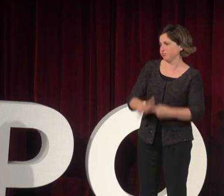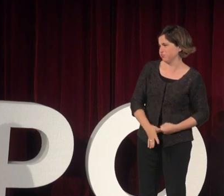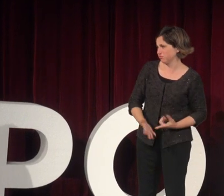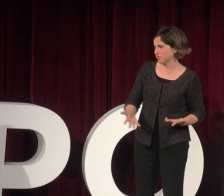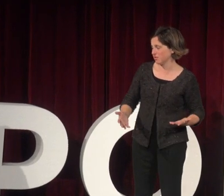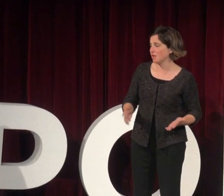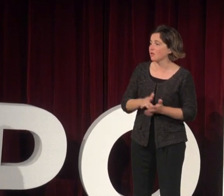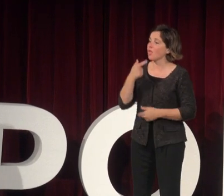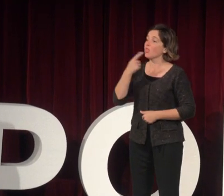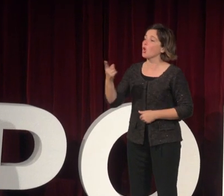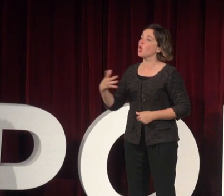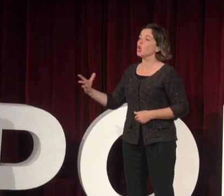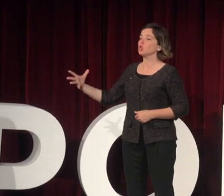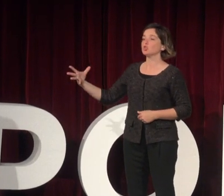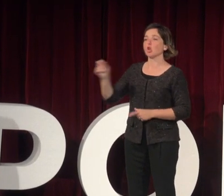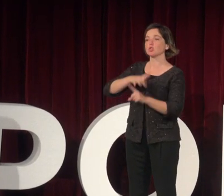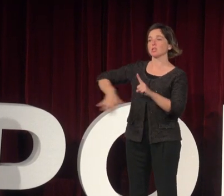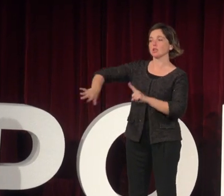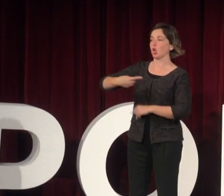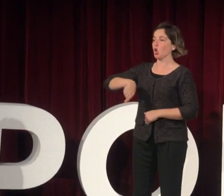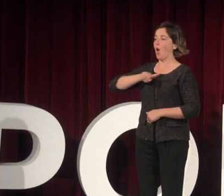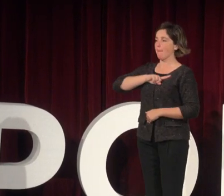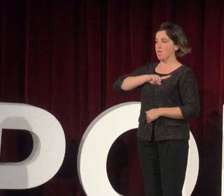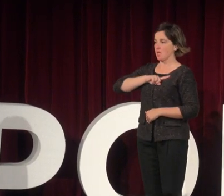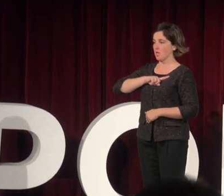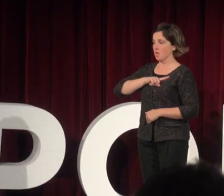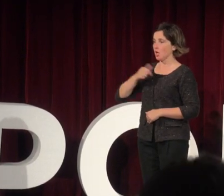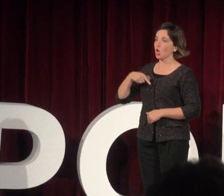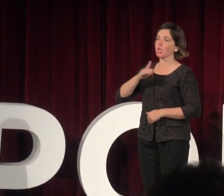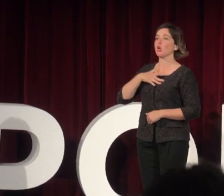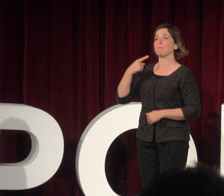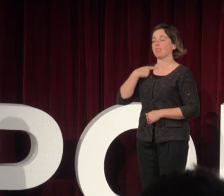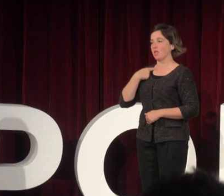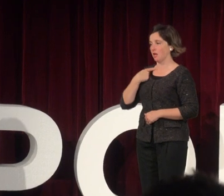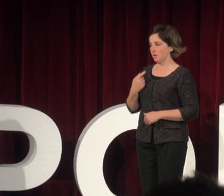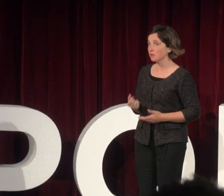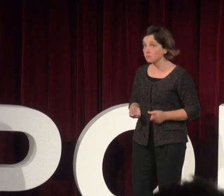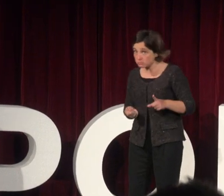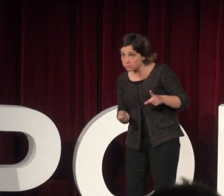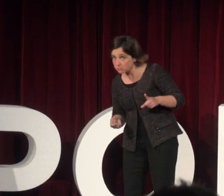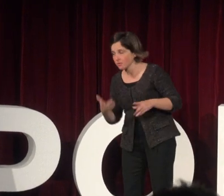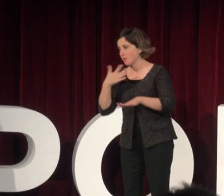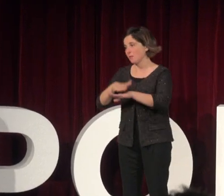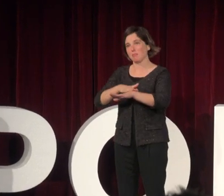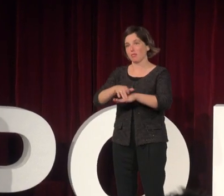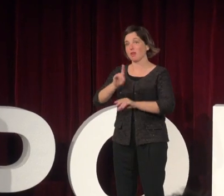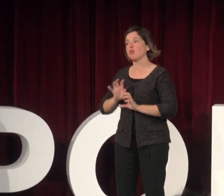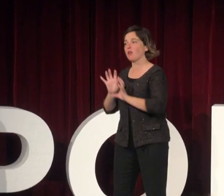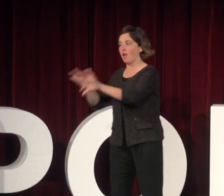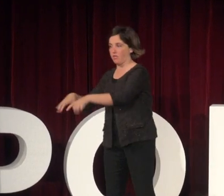miserables, cuando dijo, todos en torno a mí que no quiero perder ningún privilegio, pues les decimos, gobernamos en